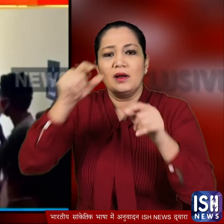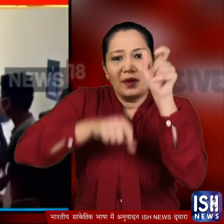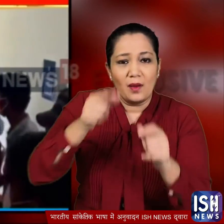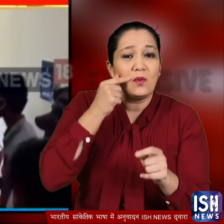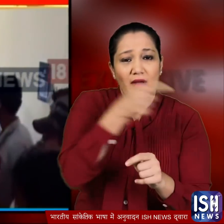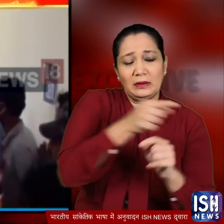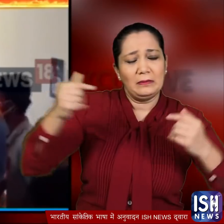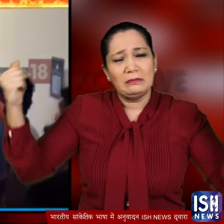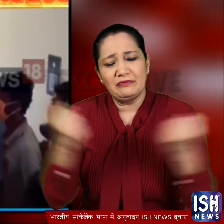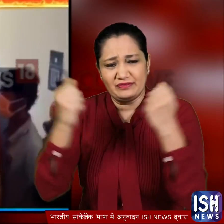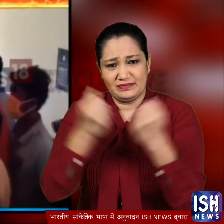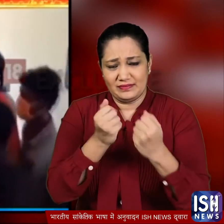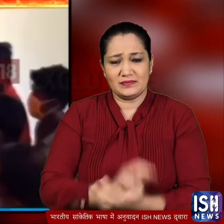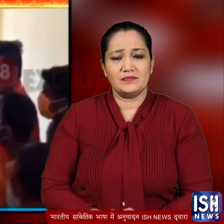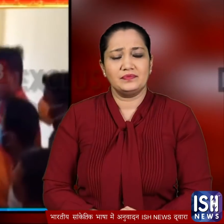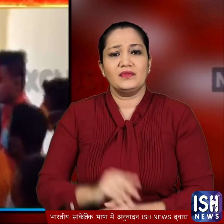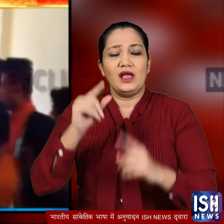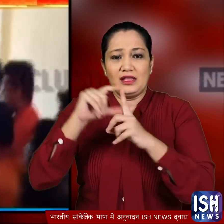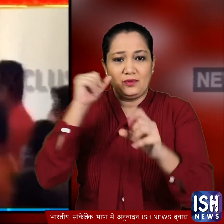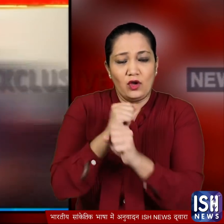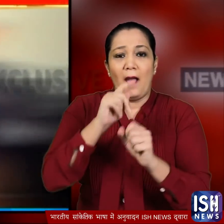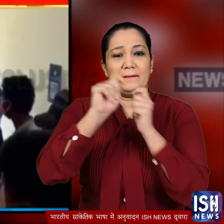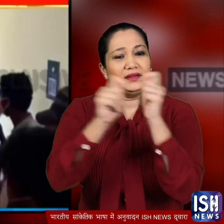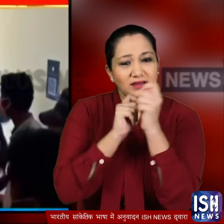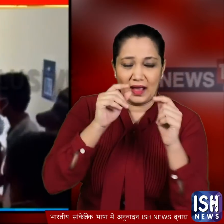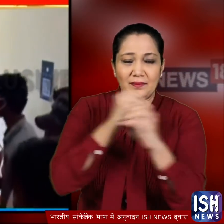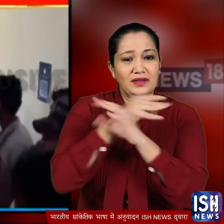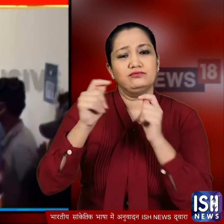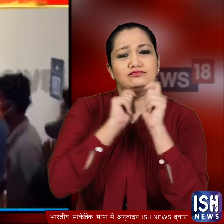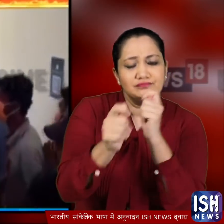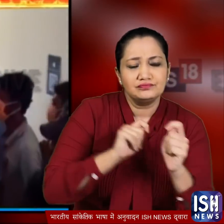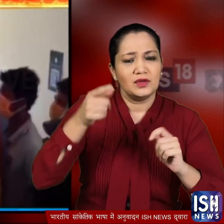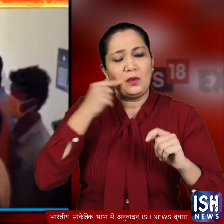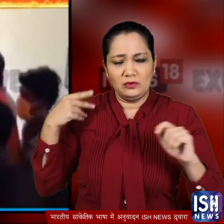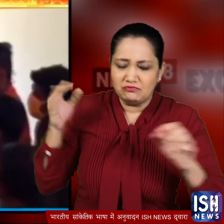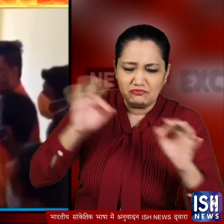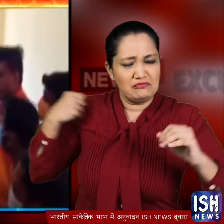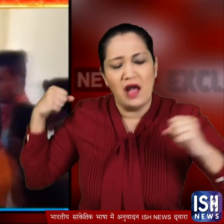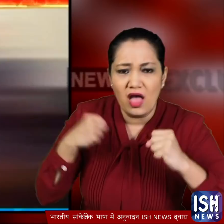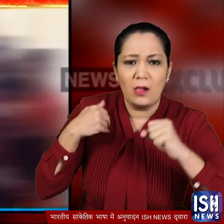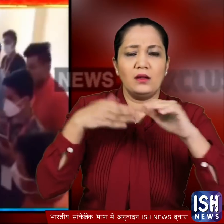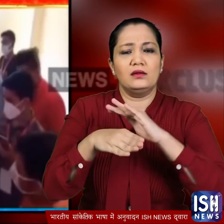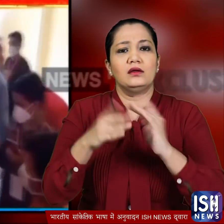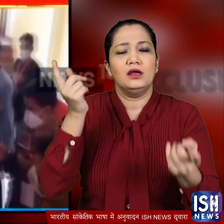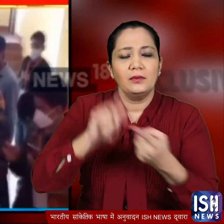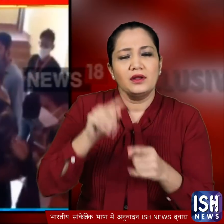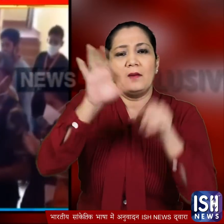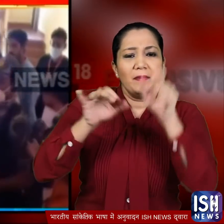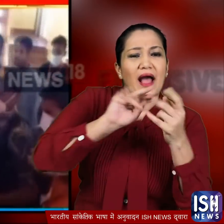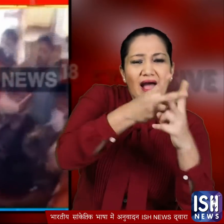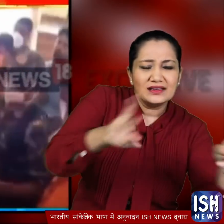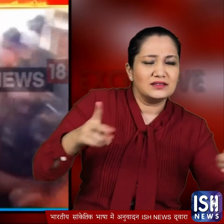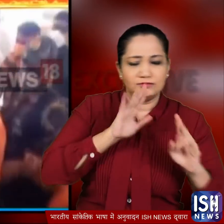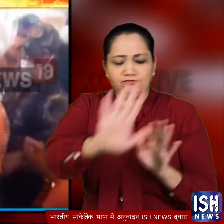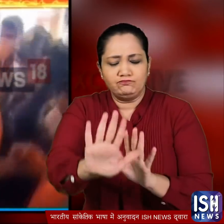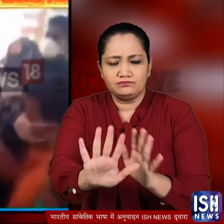कार्यकर्ताओं से भिड़ गया। जिस समय दिलीप घोष ने मीडिया से बात करनी शुरू की, उसी समय वो दंदनाते हुए पार्टी कार्यालय में पहुंच गया, जिसके बाद वहां मौजूद